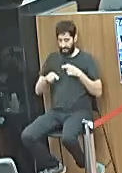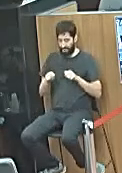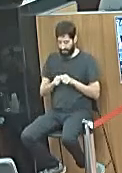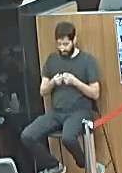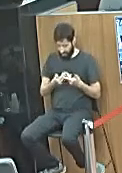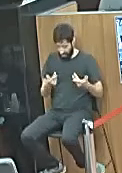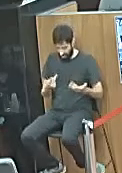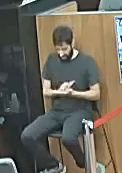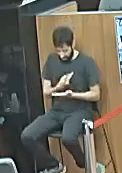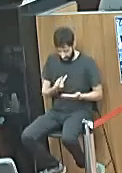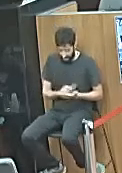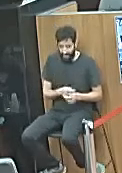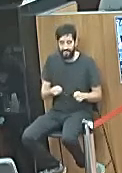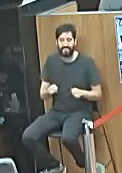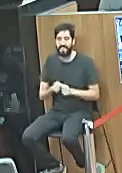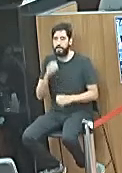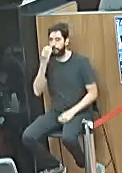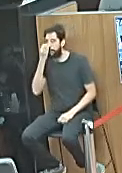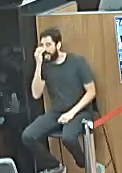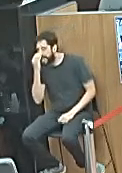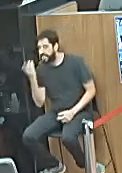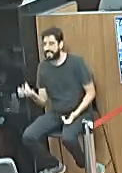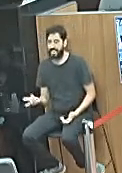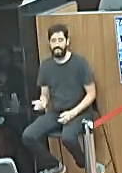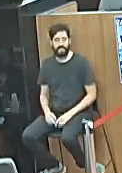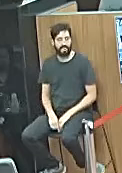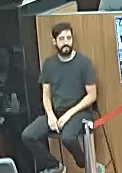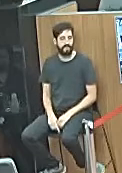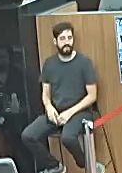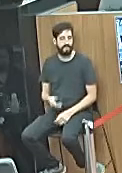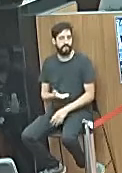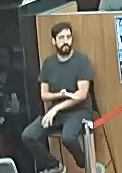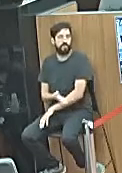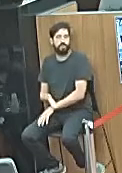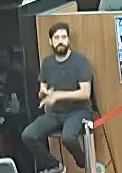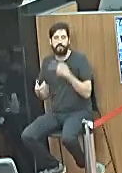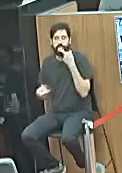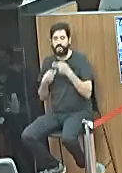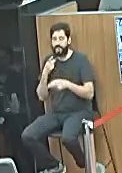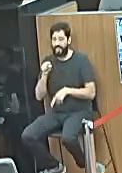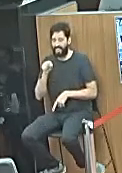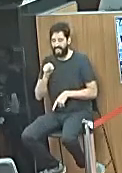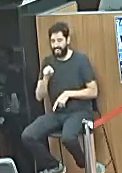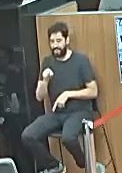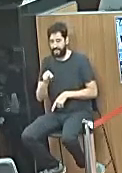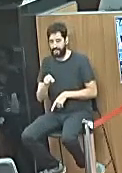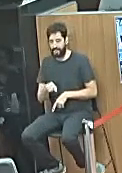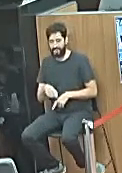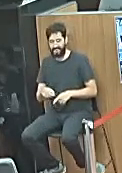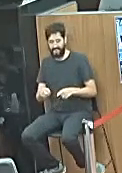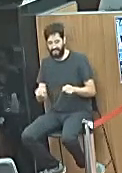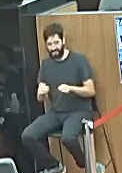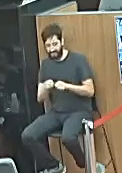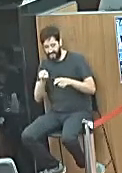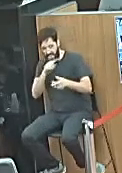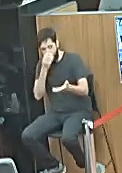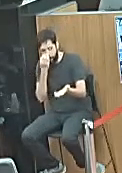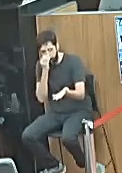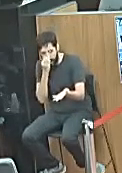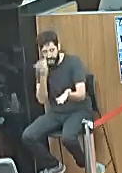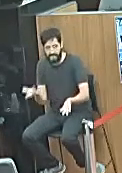fez palhaçada costuma dizer que às vezes só isso aqui tá para a maior palhaçada isso